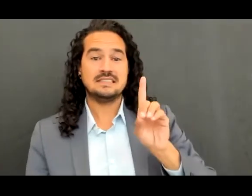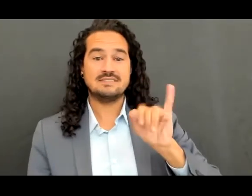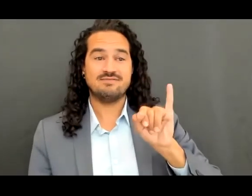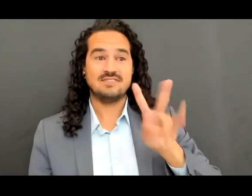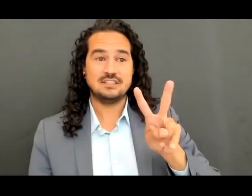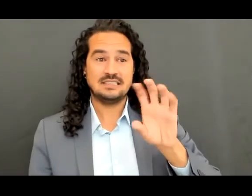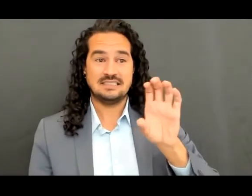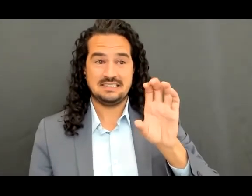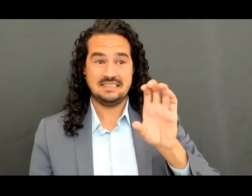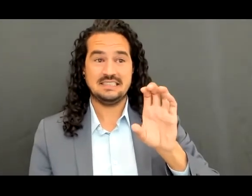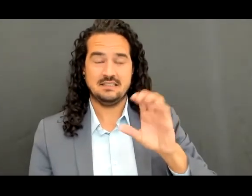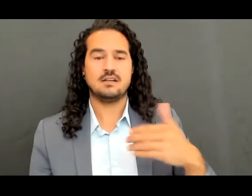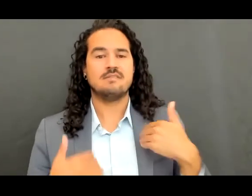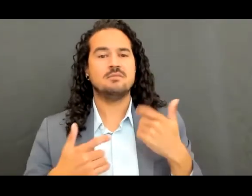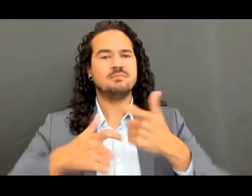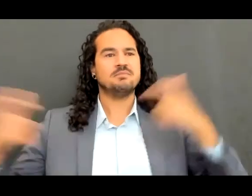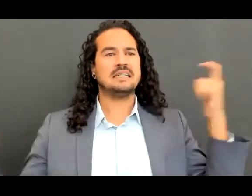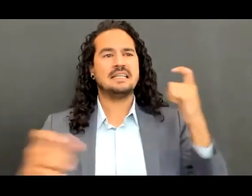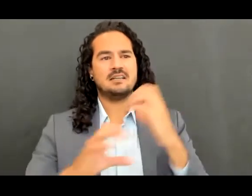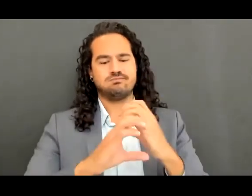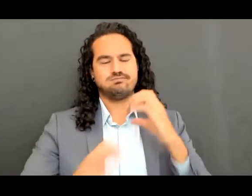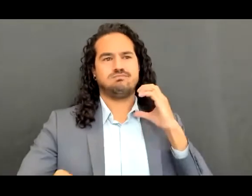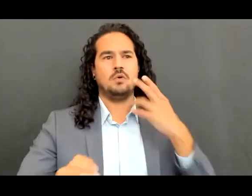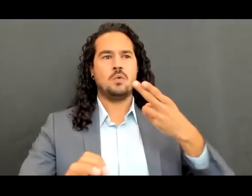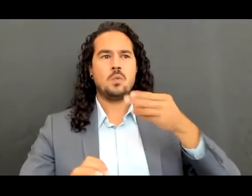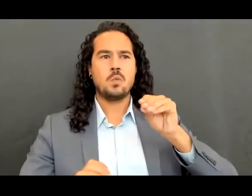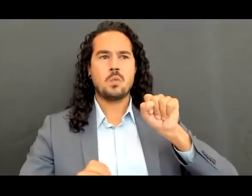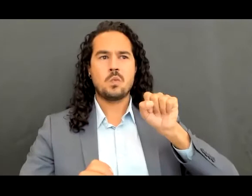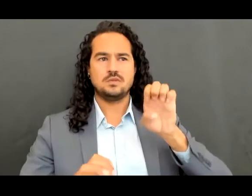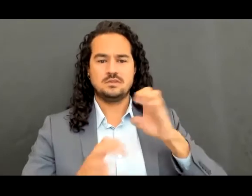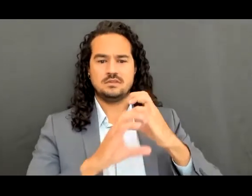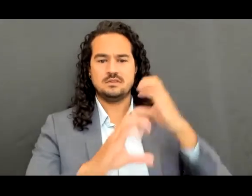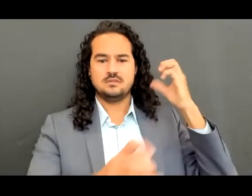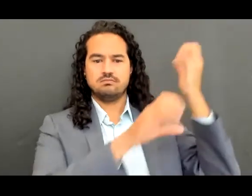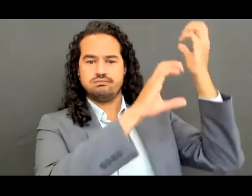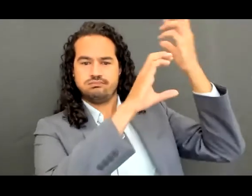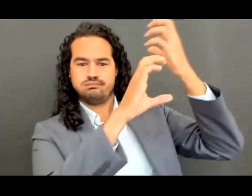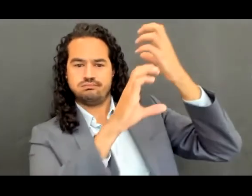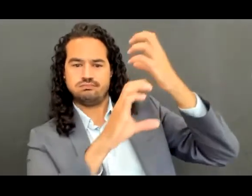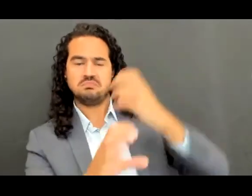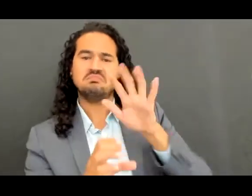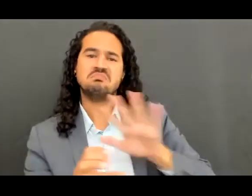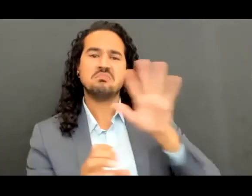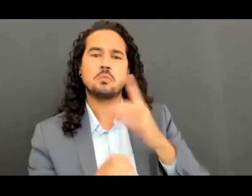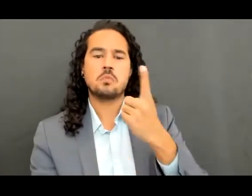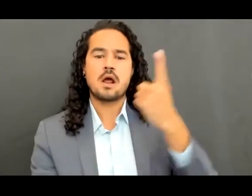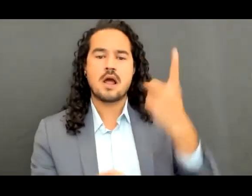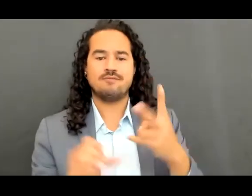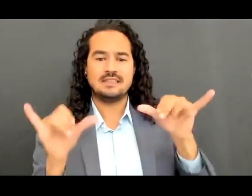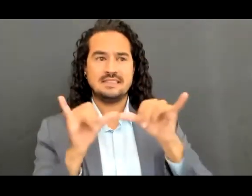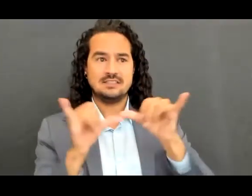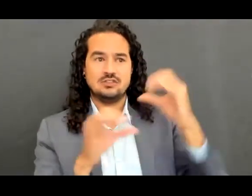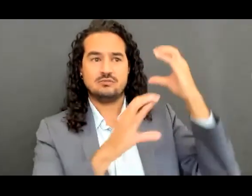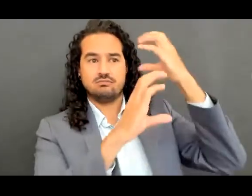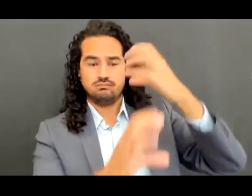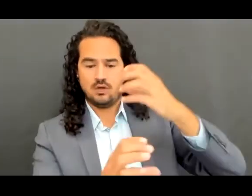tenemos una manguera de media pulgada de diámetro y bueno, nos están ayudando para